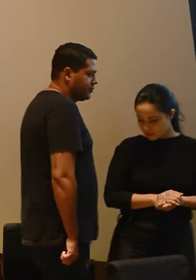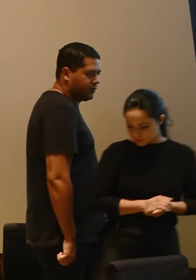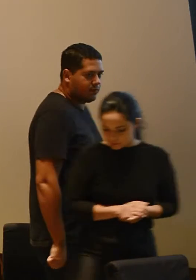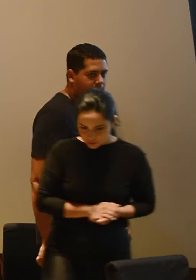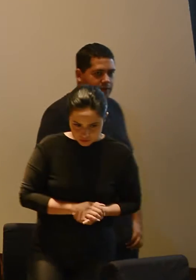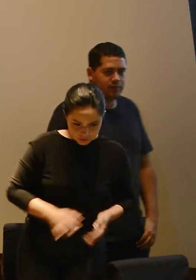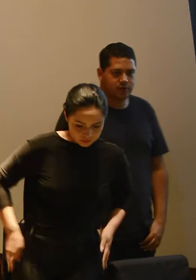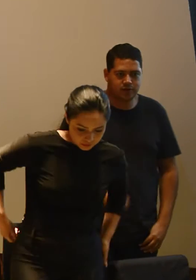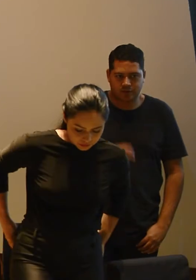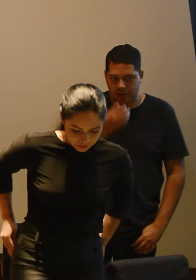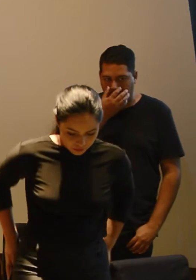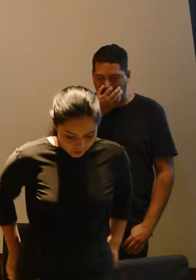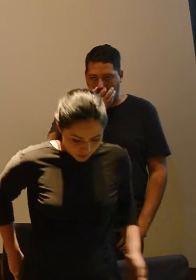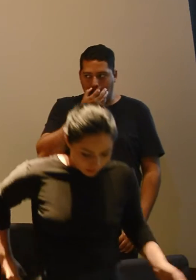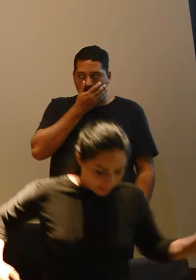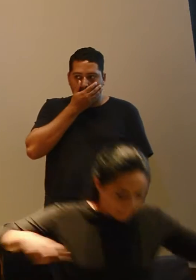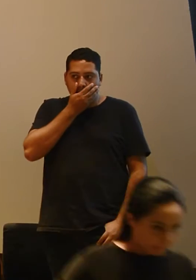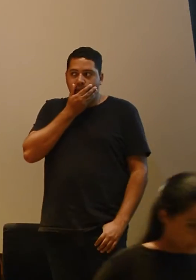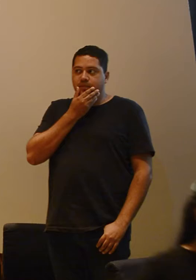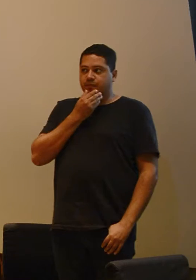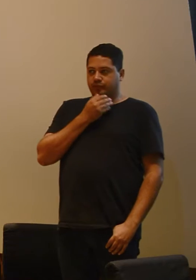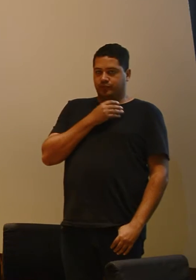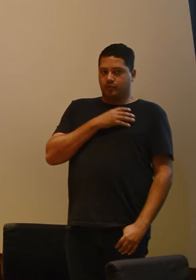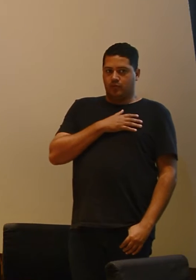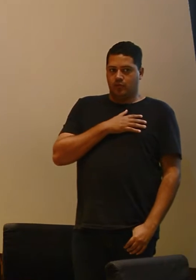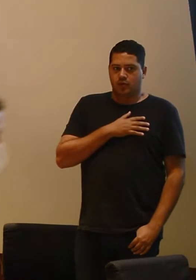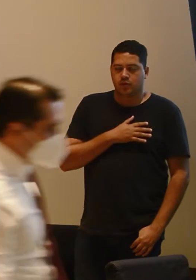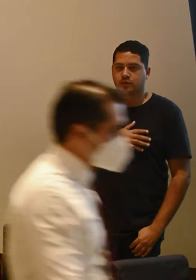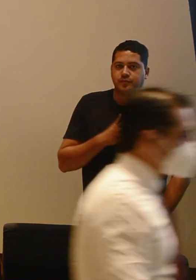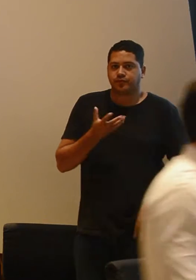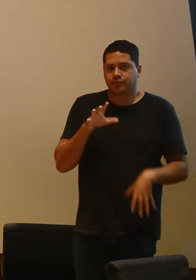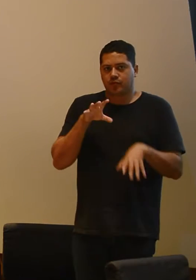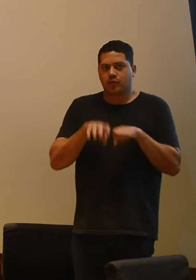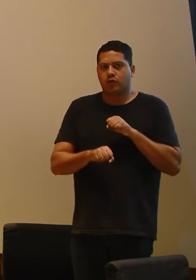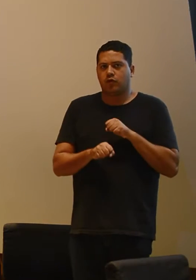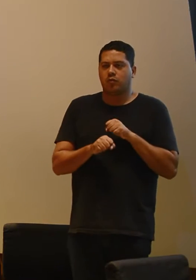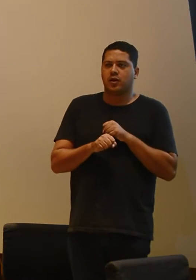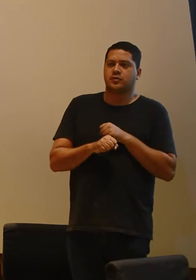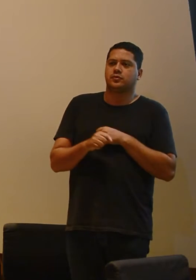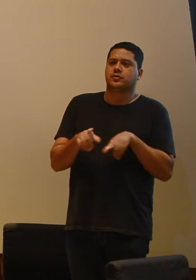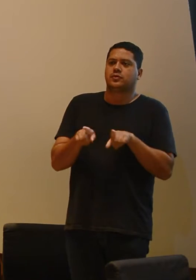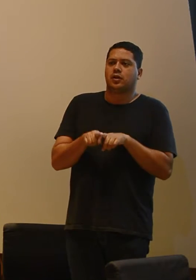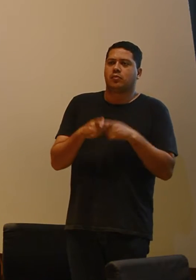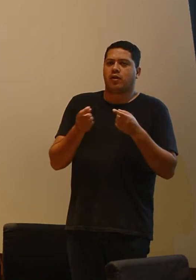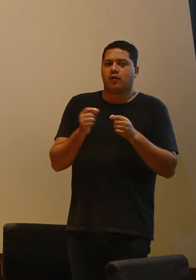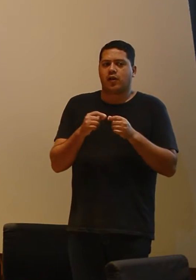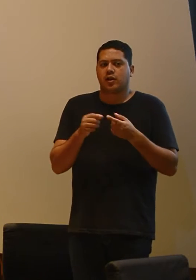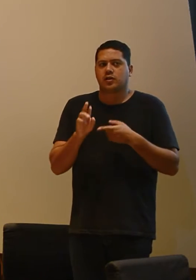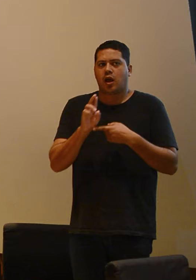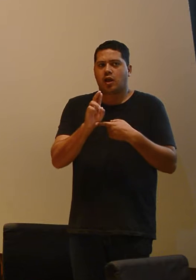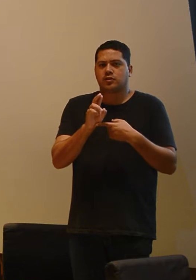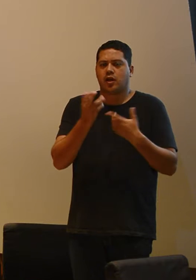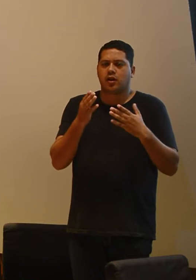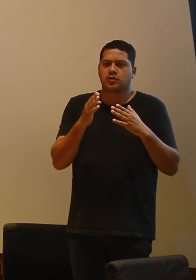Otorrinolaringologia, graduado em Medicina pela Universidade Federal do Triângulo Mineiro, residência médica em otorrinolaringologia